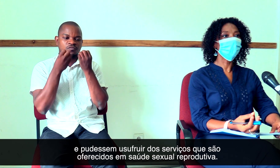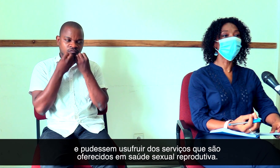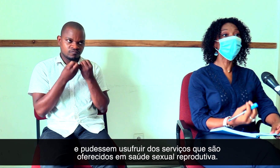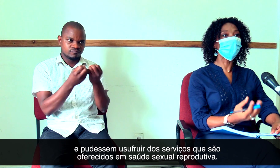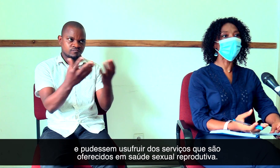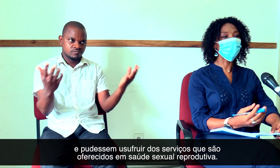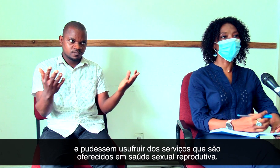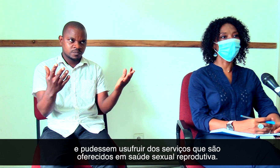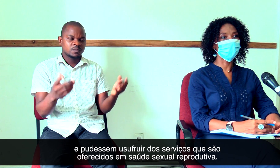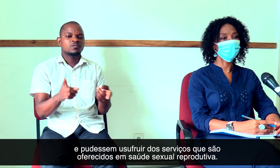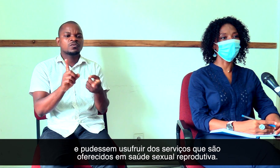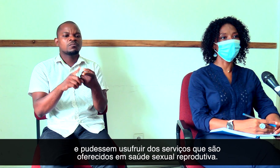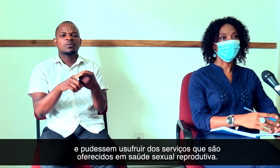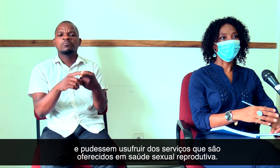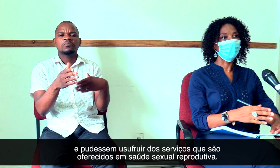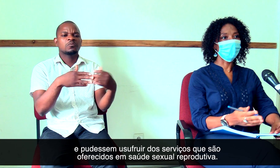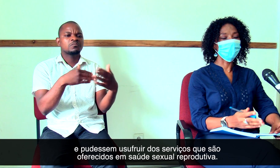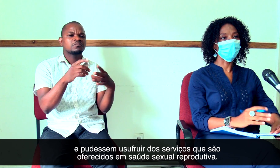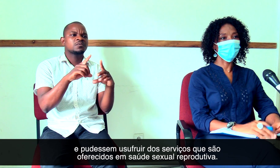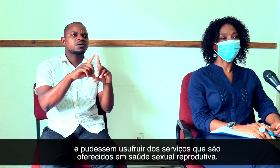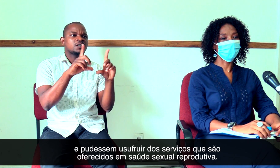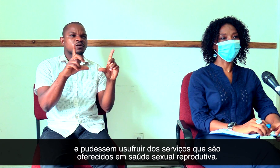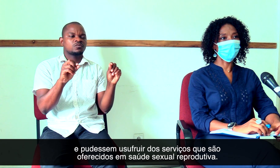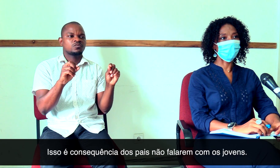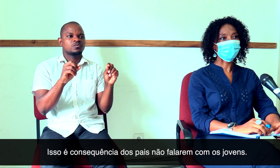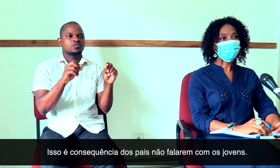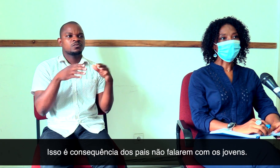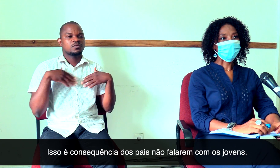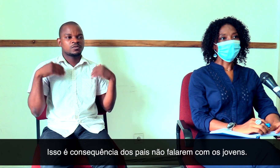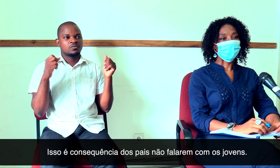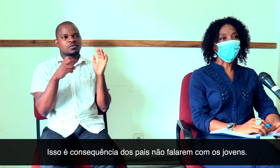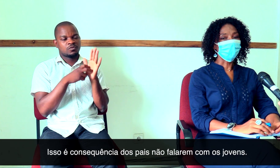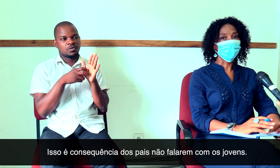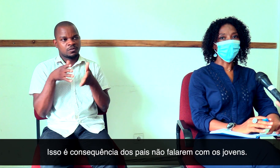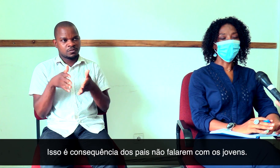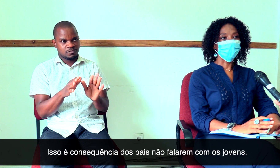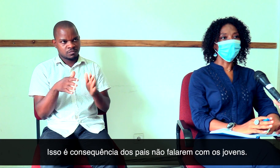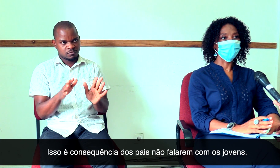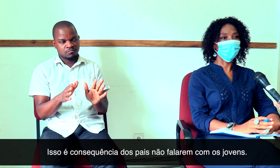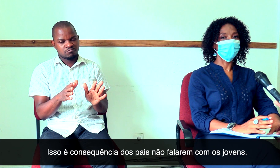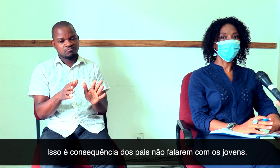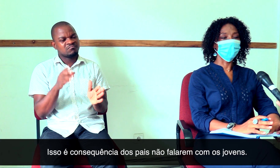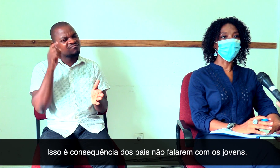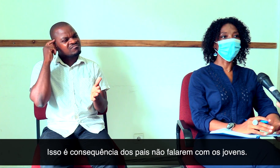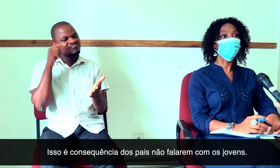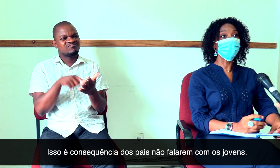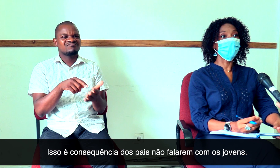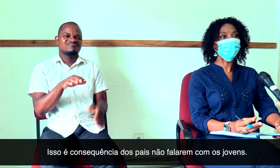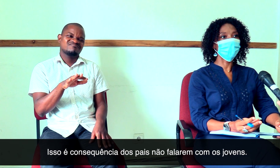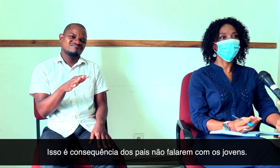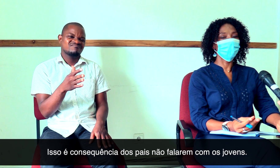usufruir dos serviços que são oferecidos em saúde sexual e reprodutiva. Então, isto é mais ou menos em termos